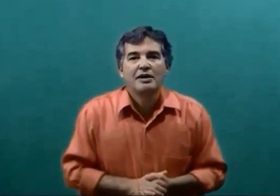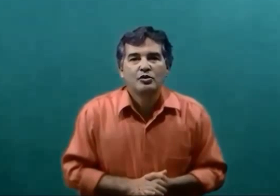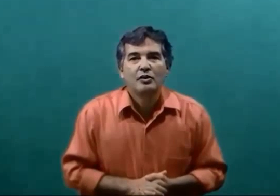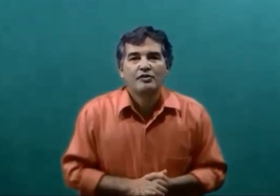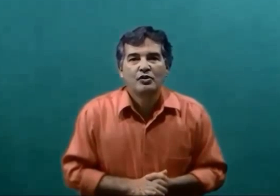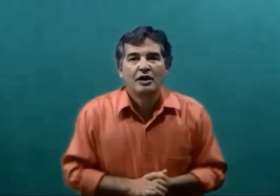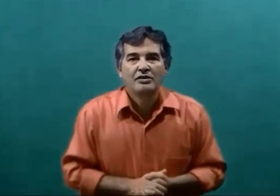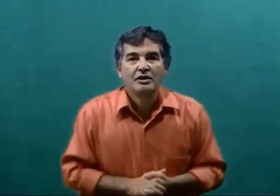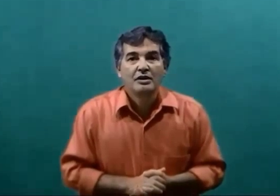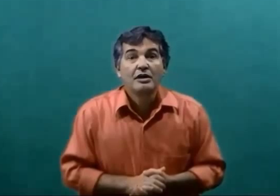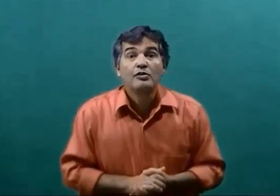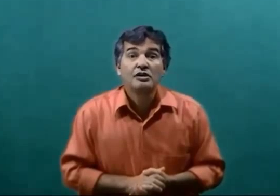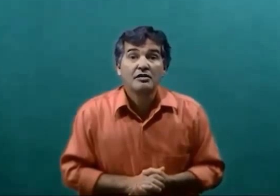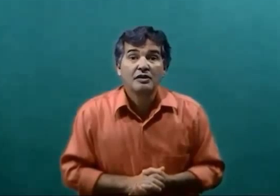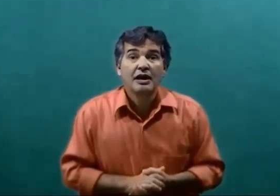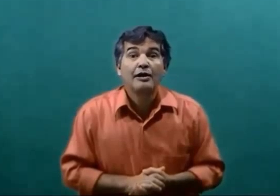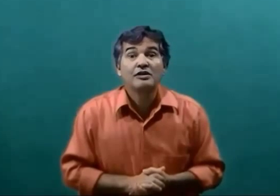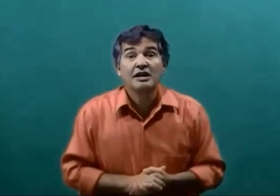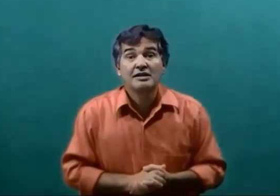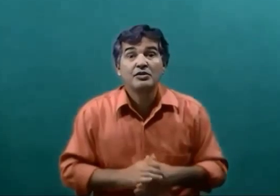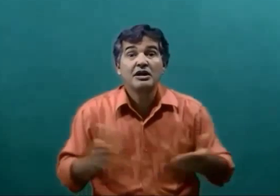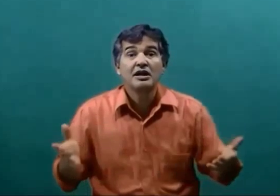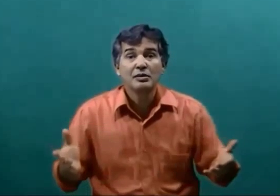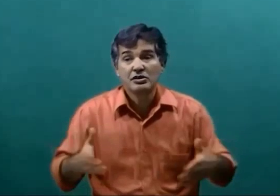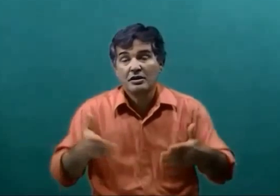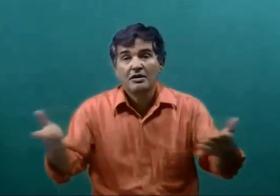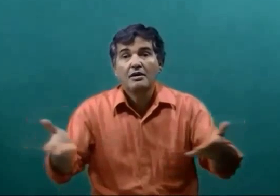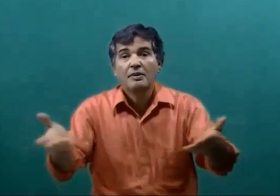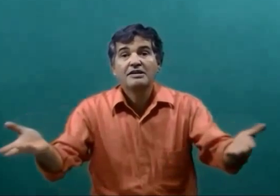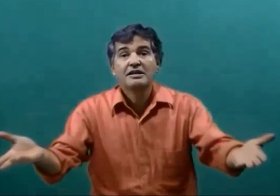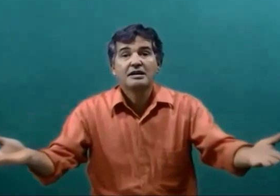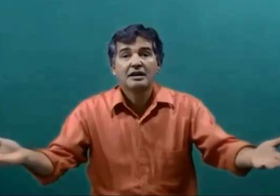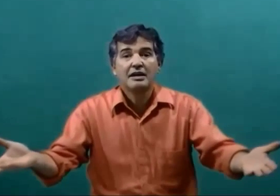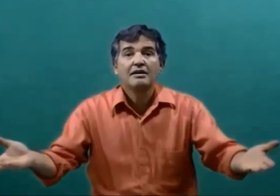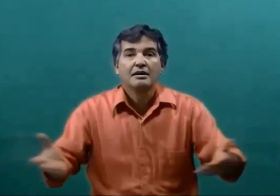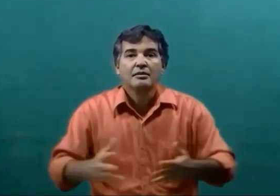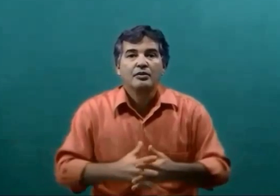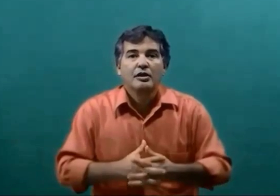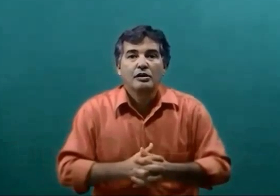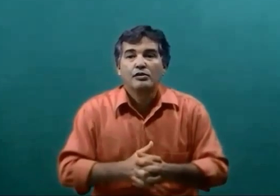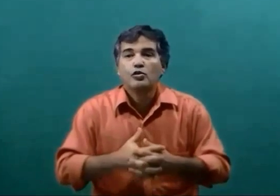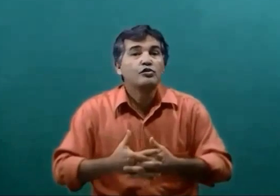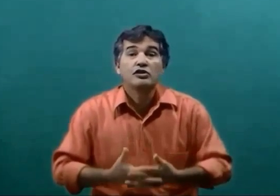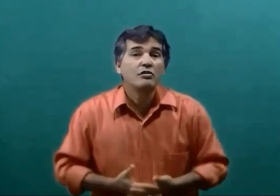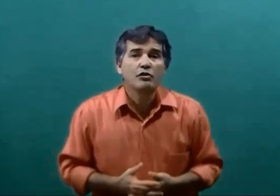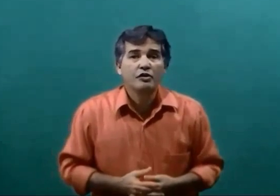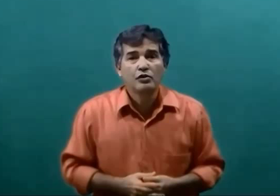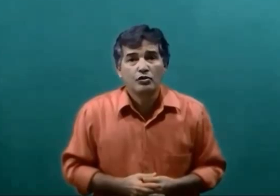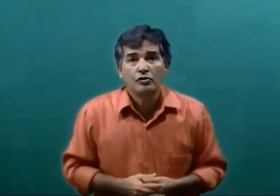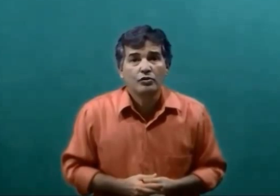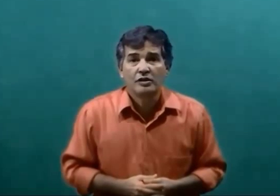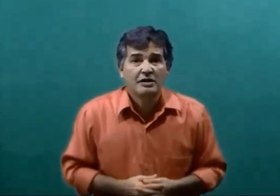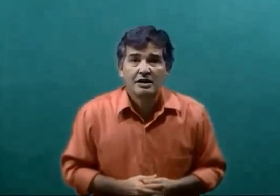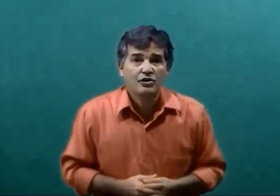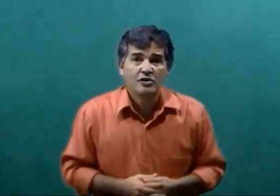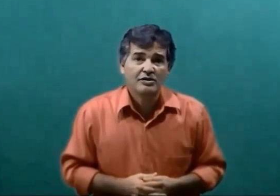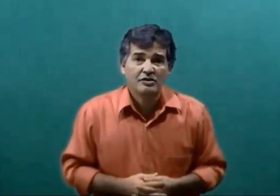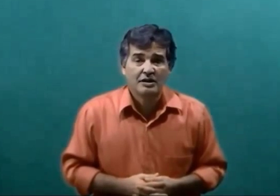mais os profissionais, inclusive na elucidação de crimes que precisa ter, porque surdos estão envolvidos com todas as questões da